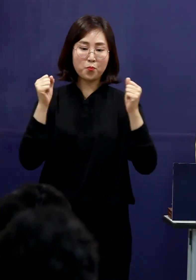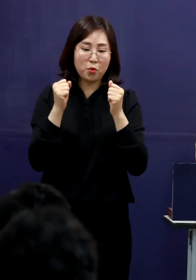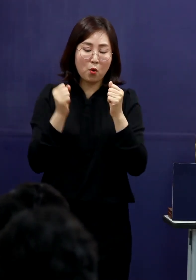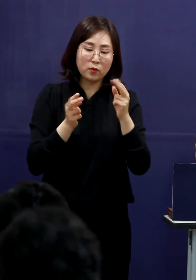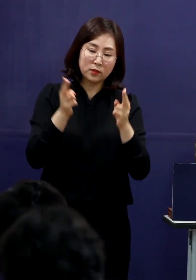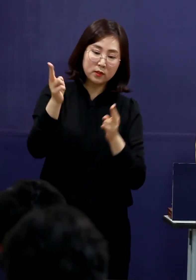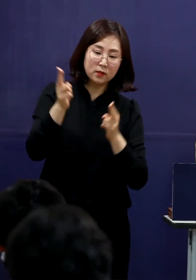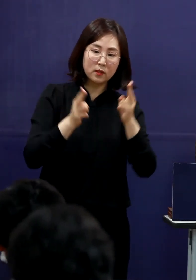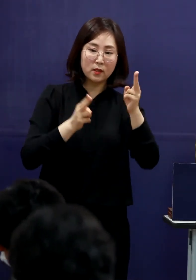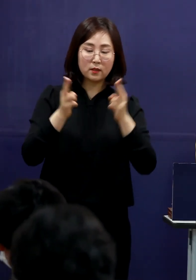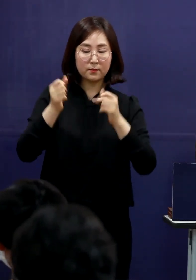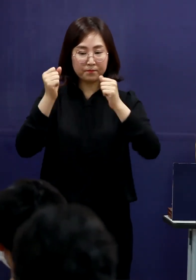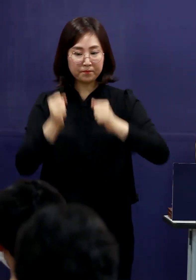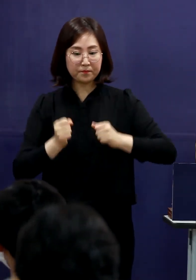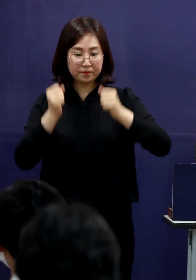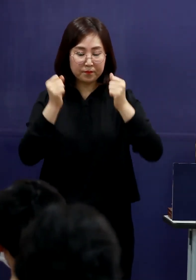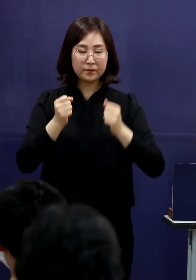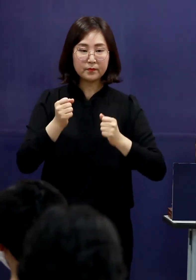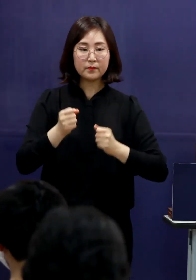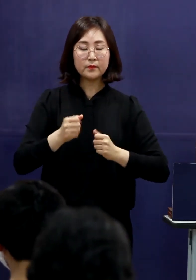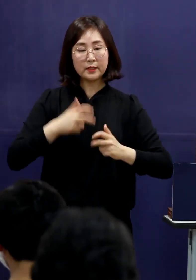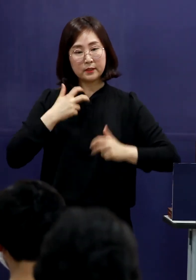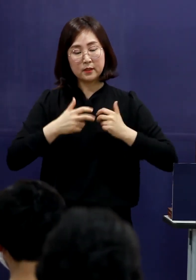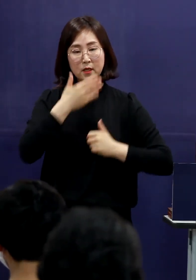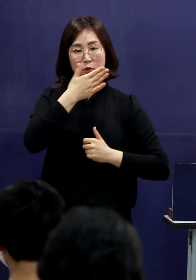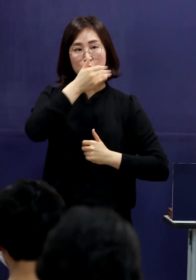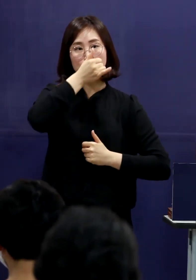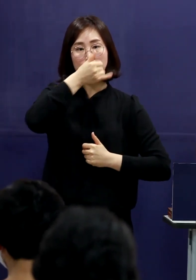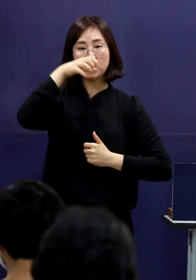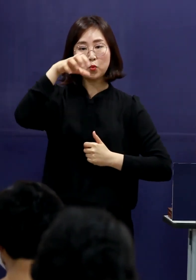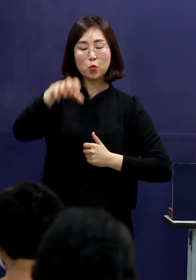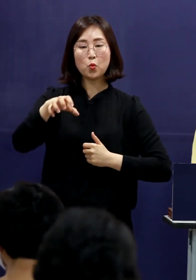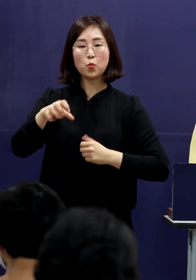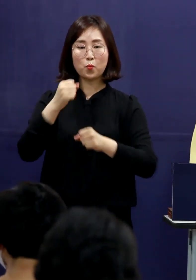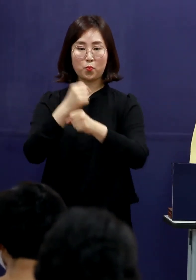그런 장을 마련해 주실지 한번 부탁드리겠습니다.